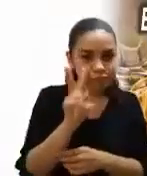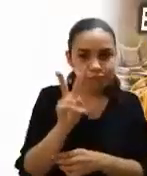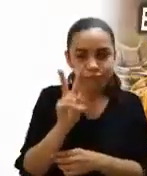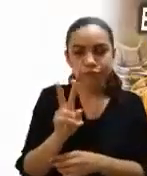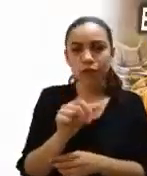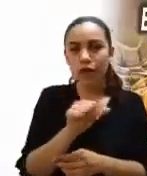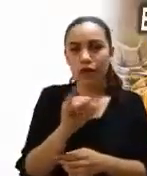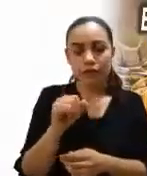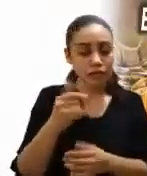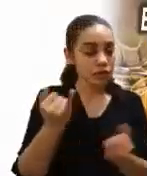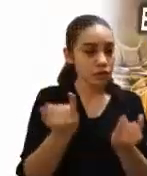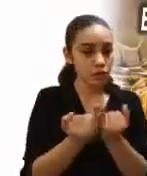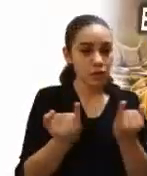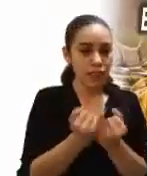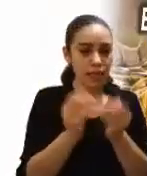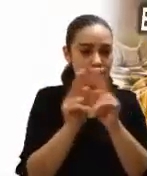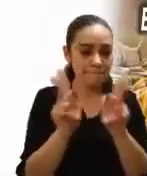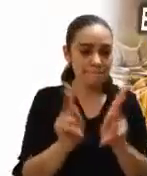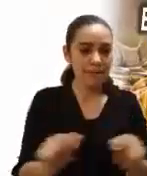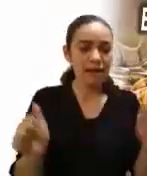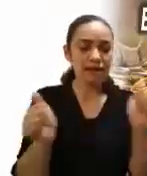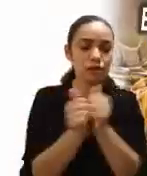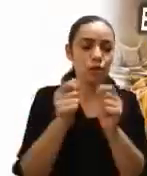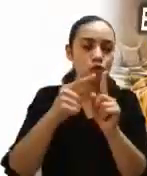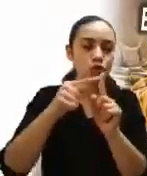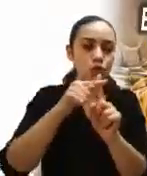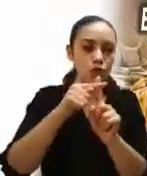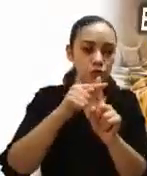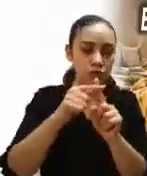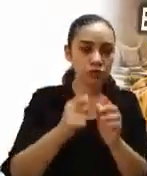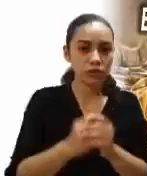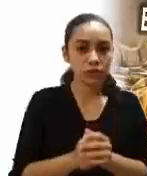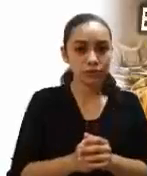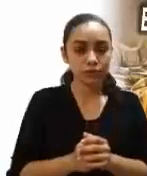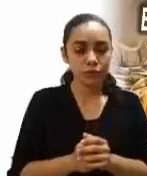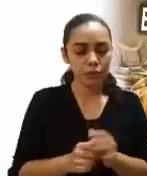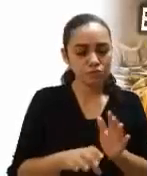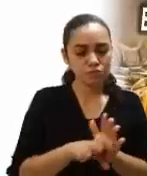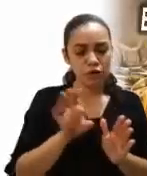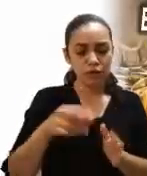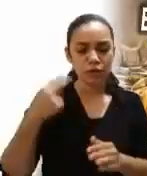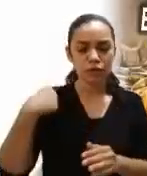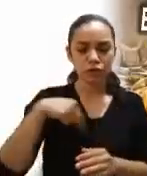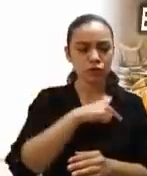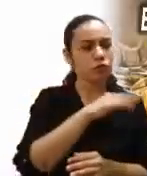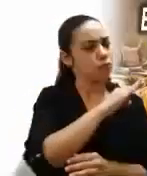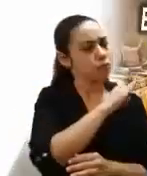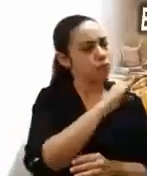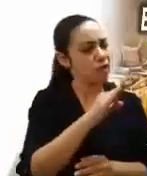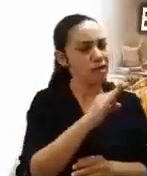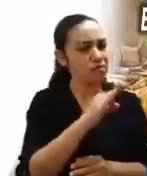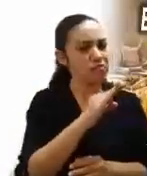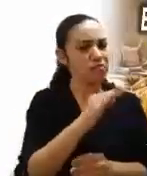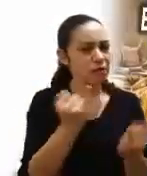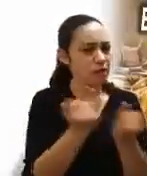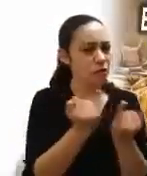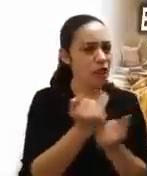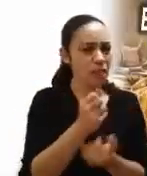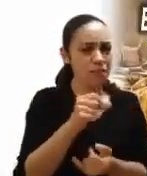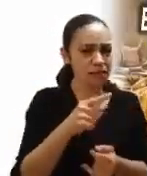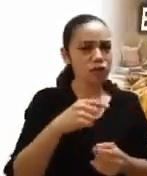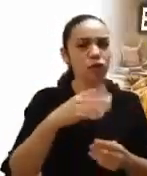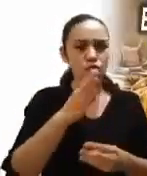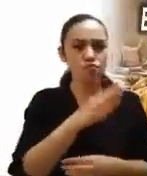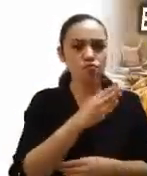mejor samaritano y acogernos a mejores manos que las de Jesús? Hay muchas situaciones y ocasiones